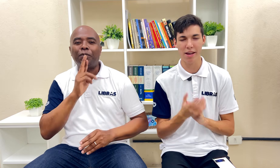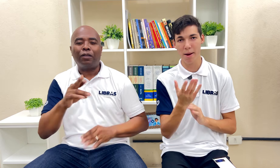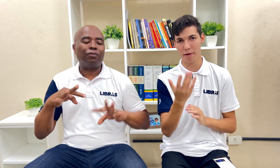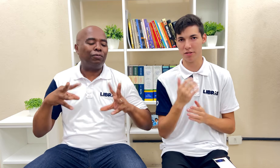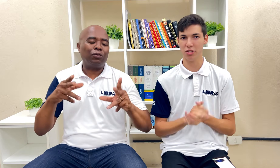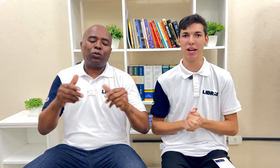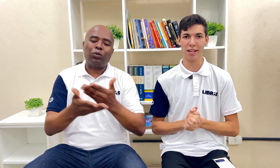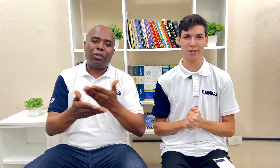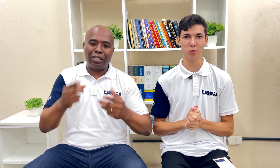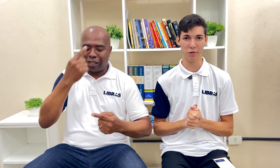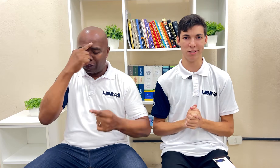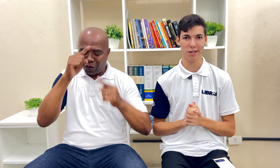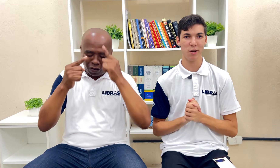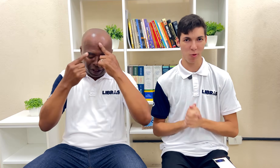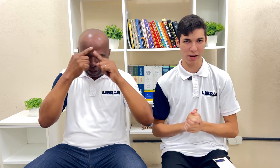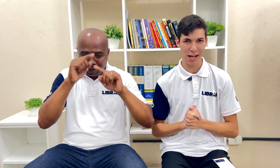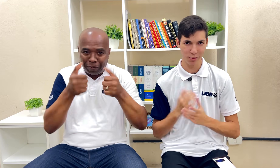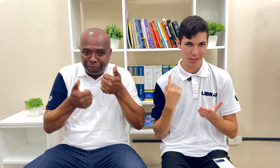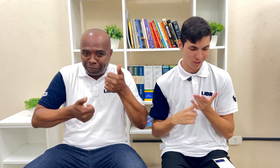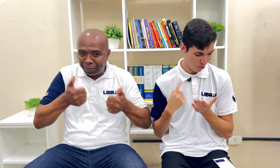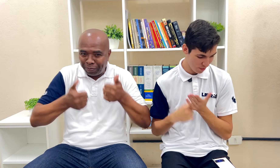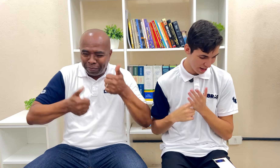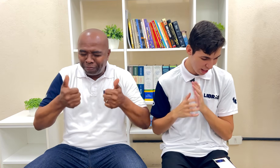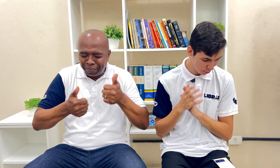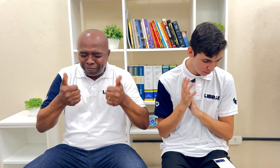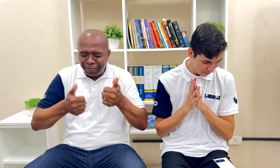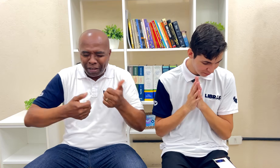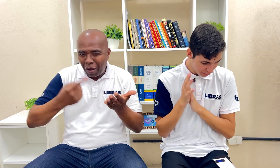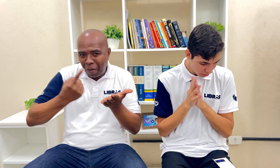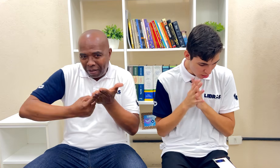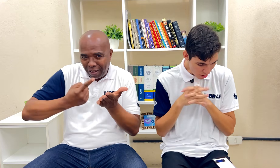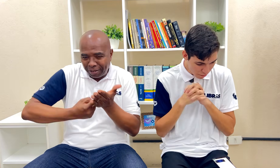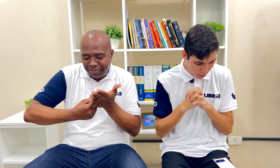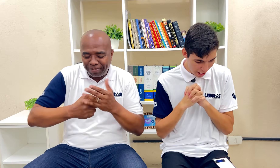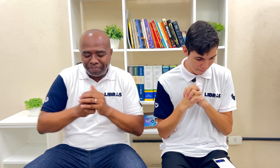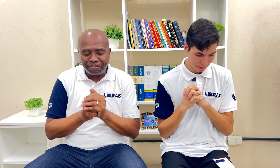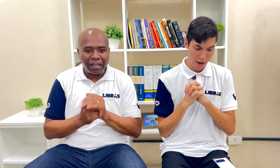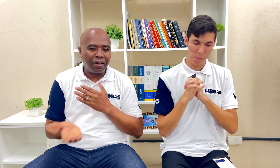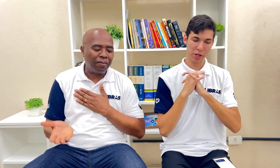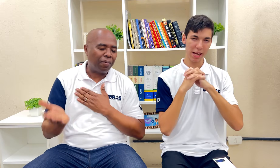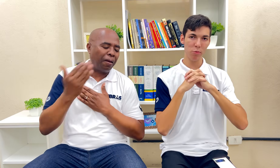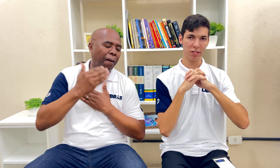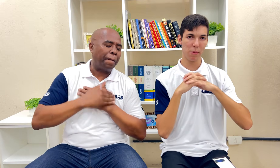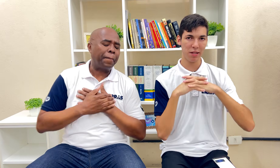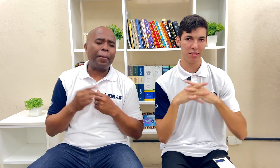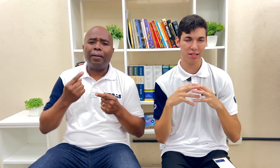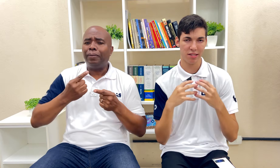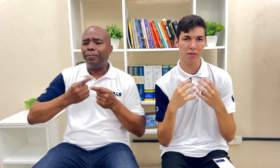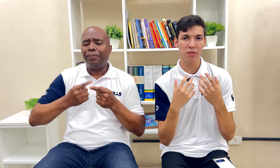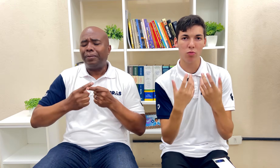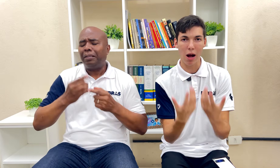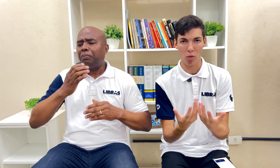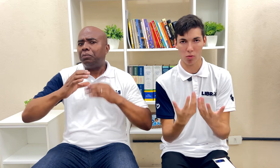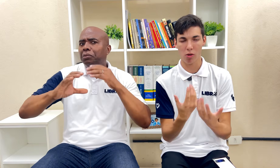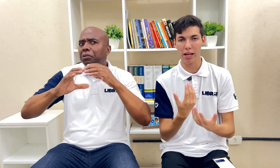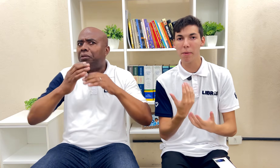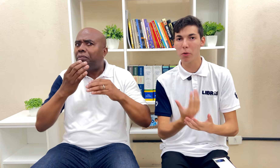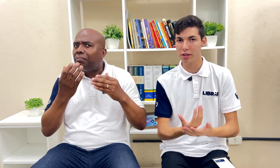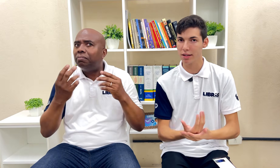para vocês tirarem essas dúvidas. Combinado? Combinado. Vamos lá. Por que a música precisa ser visual? Qual que é a importância